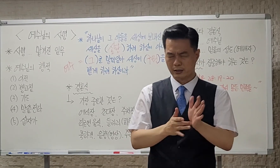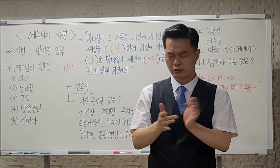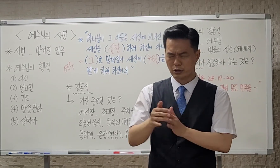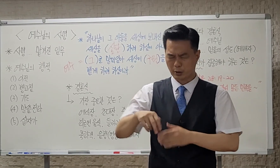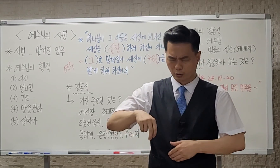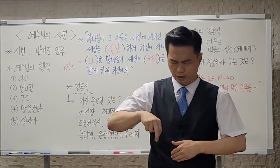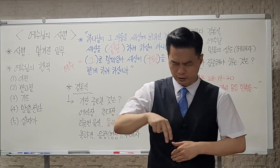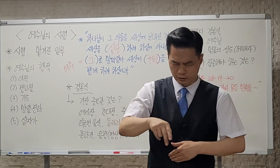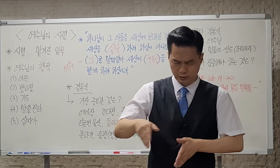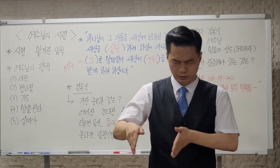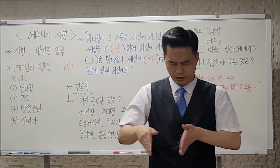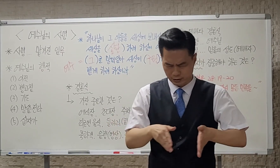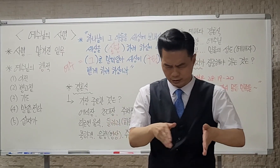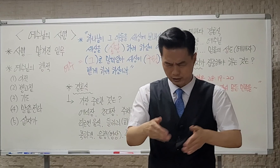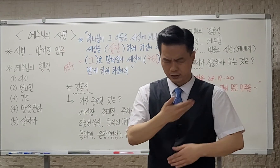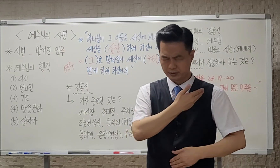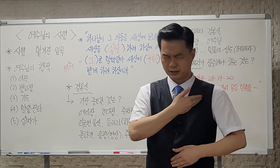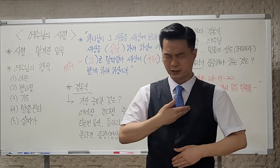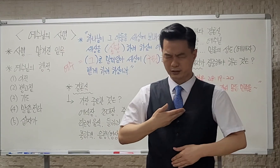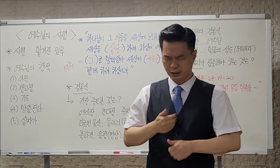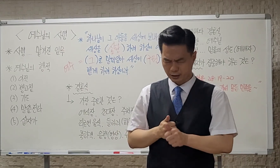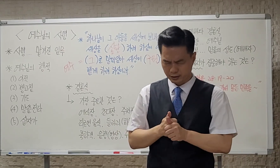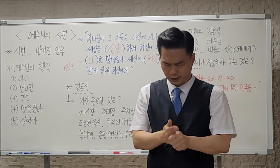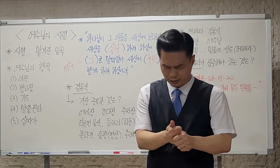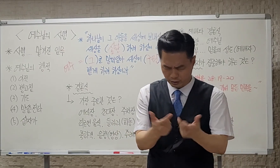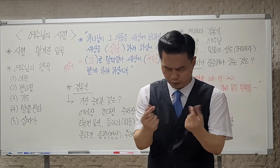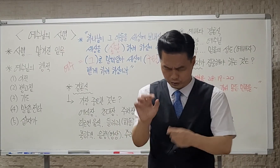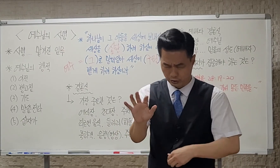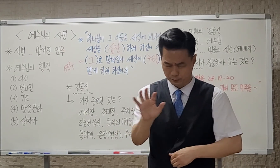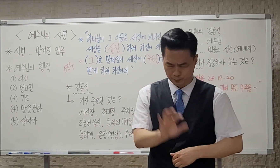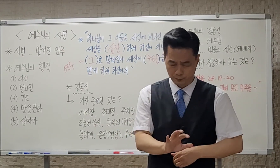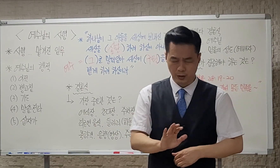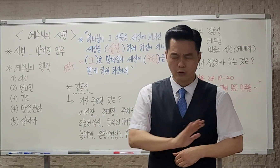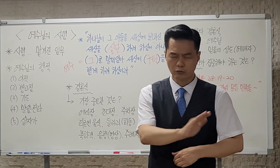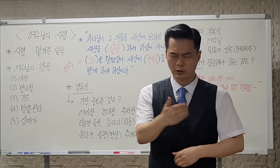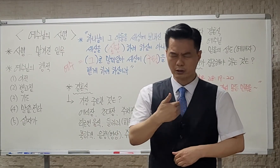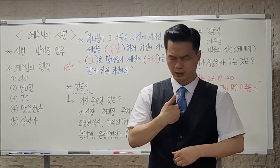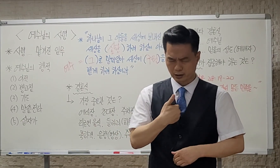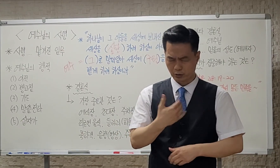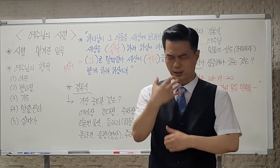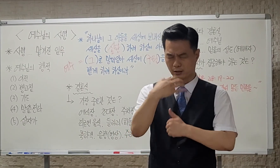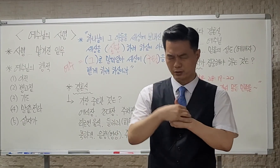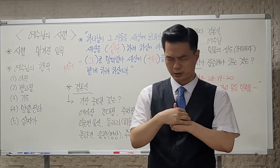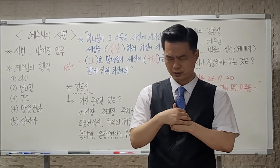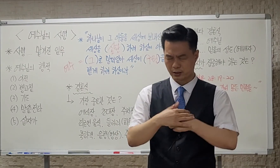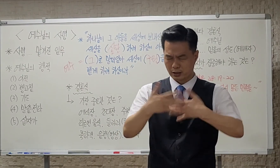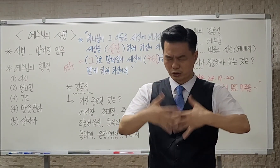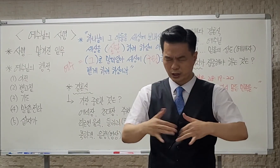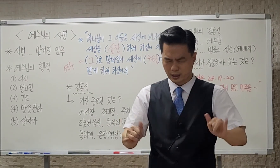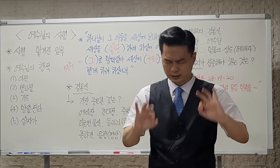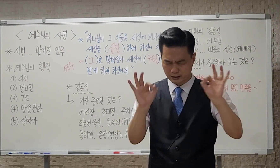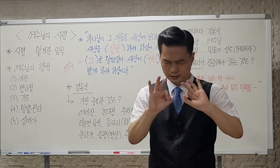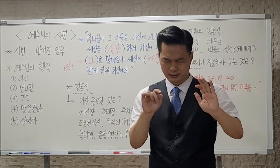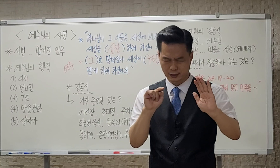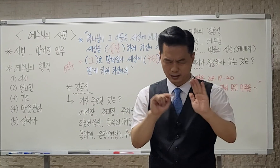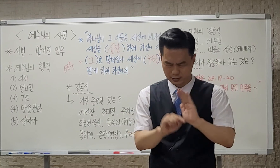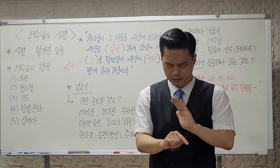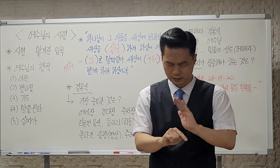예수님이 걸어가셨던 그 길을 제자들이 따랐던 것처럼 우리들에게도 맡겨진 연약한 자들을 찾아가는